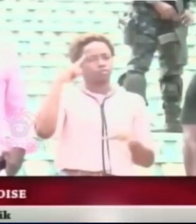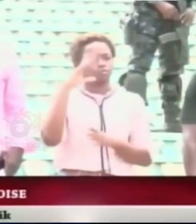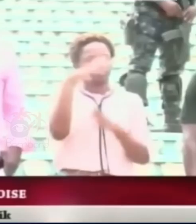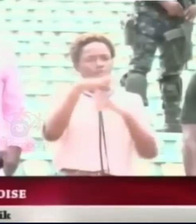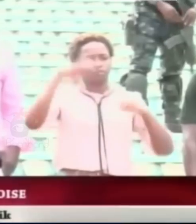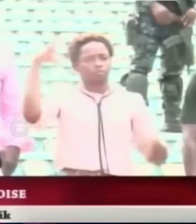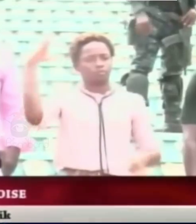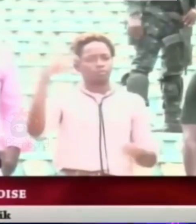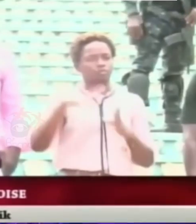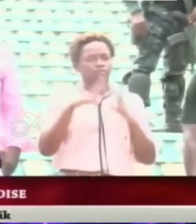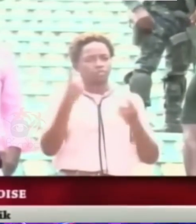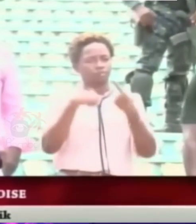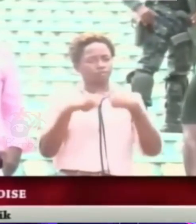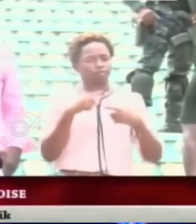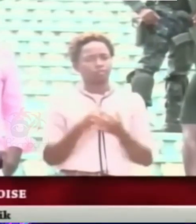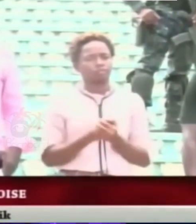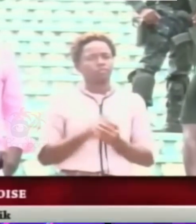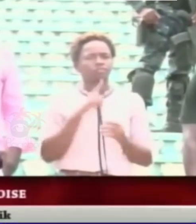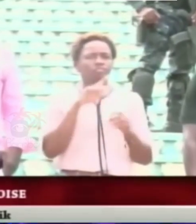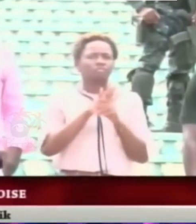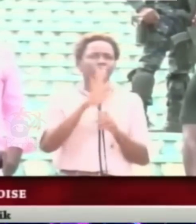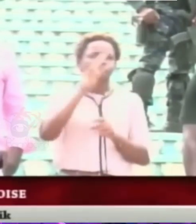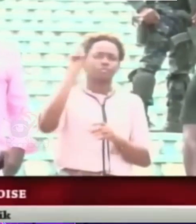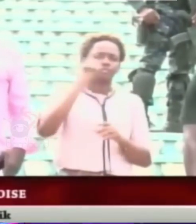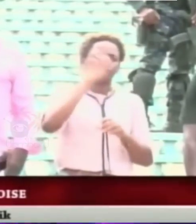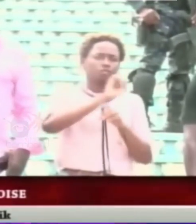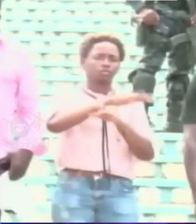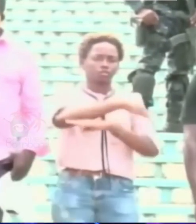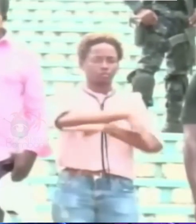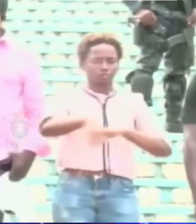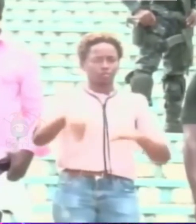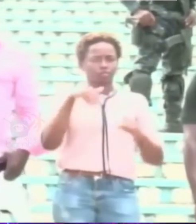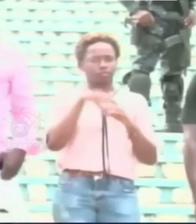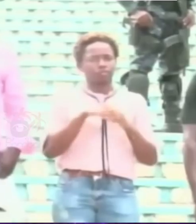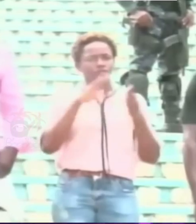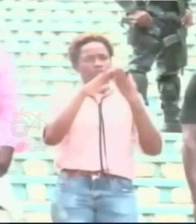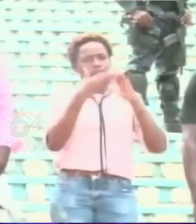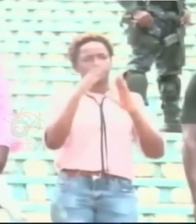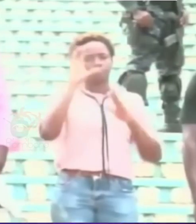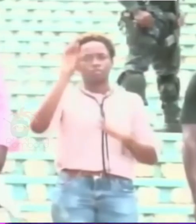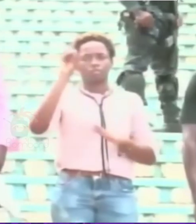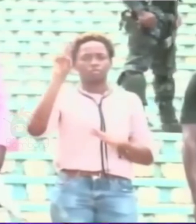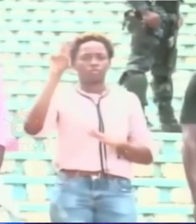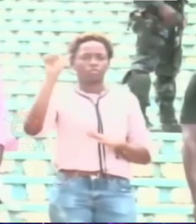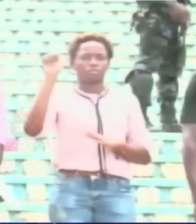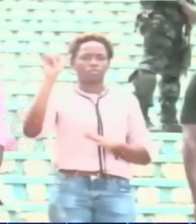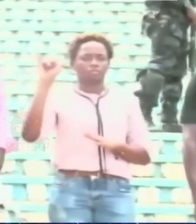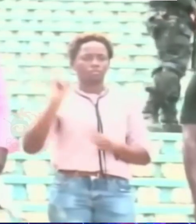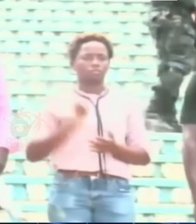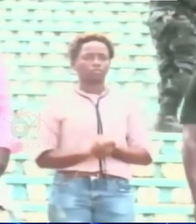Poteau électrique débarqué quoi mardi soir dans commune Corail pour électrifier commune